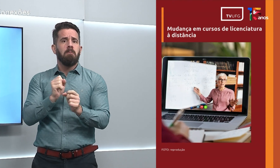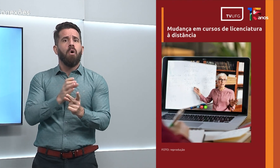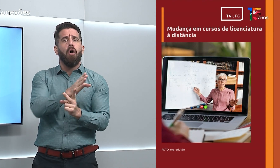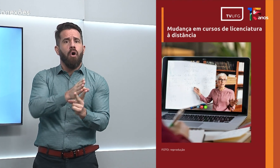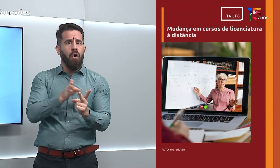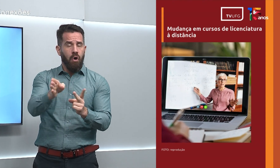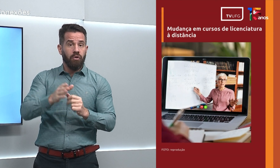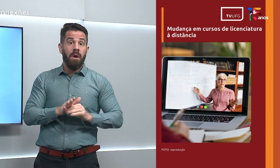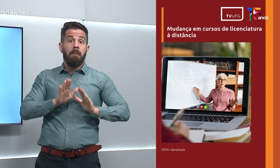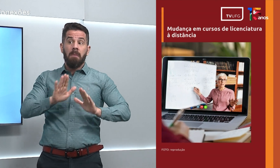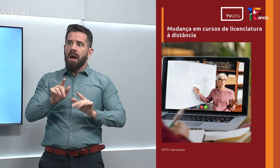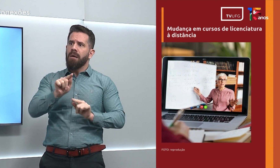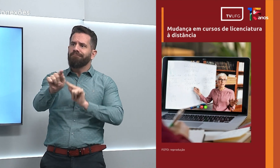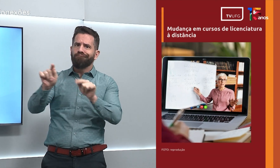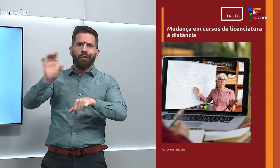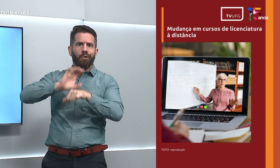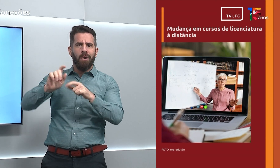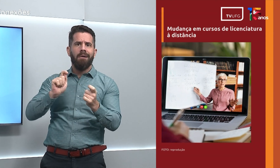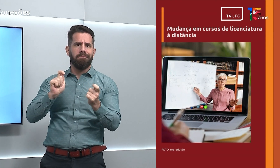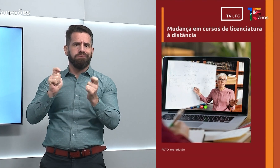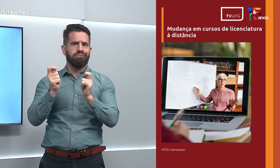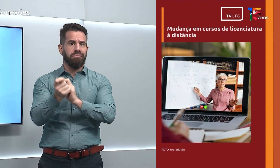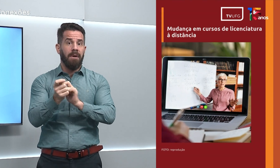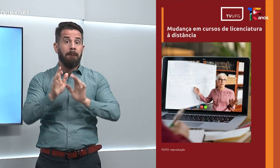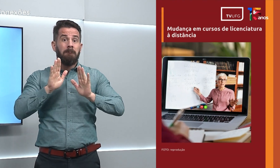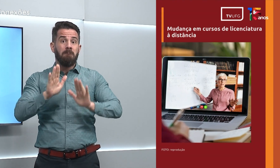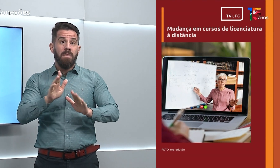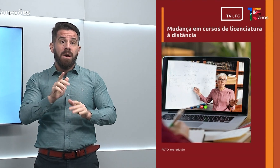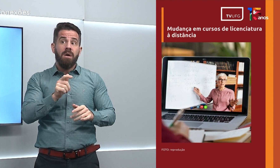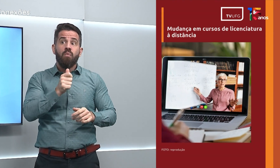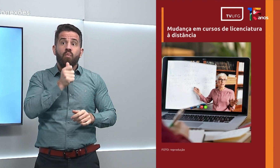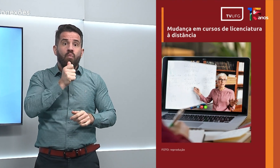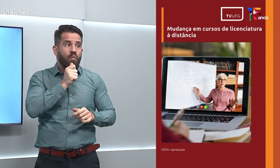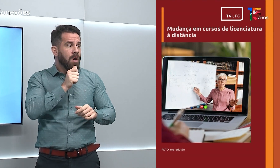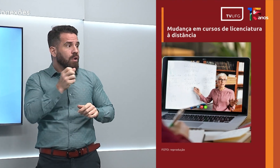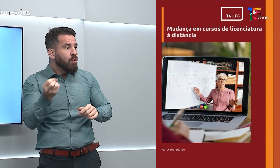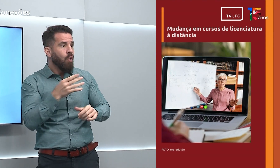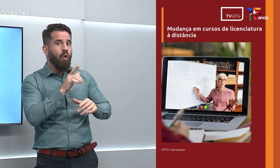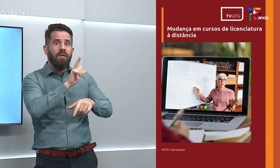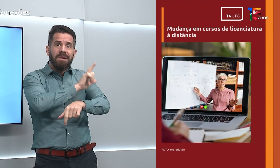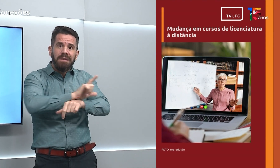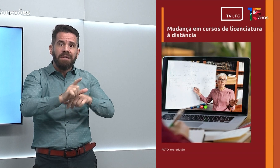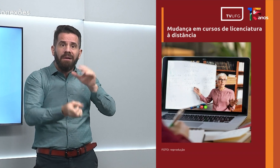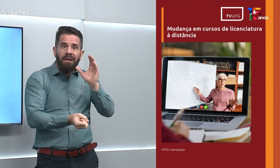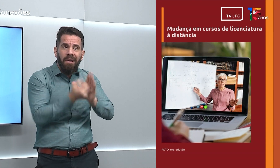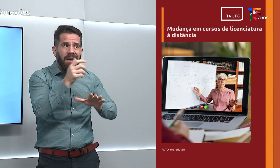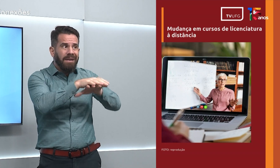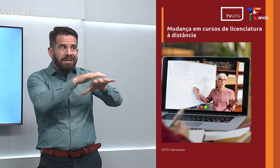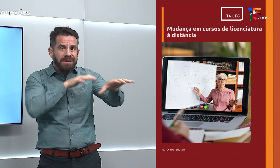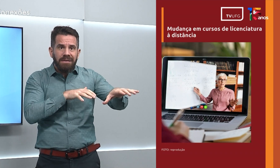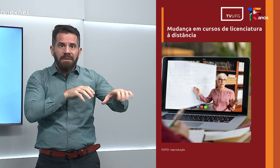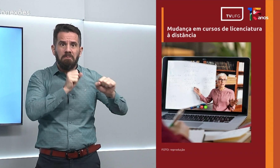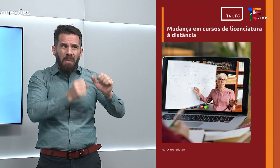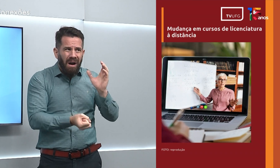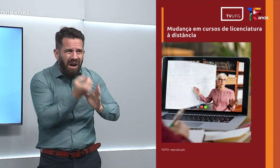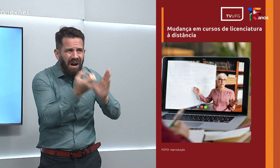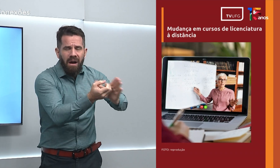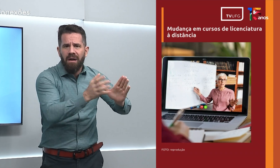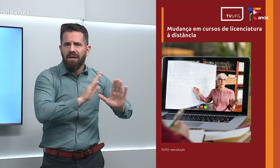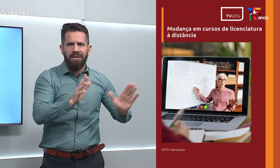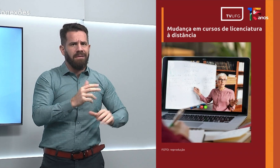dos professores em formação estudam apenas pela internet. Em todo o país, metade do tempo